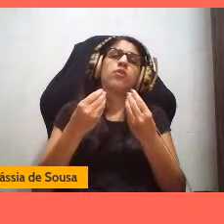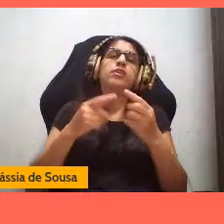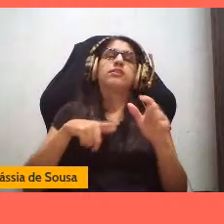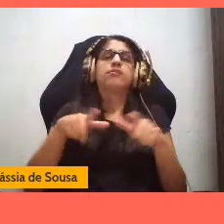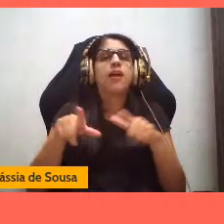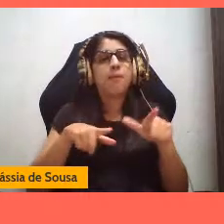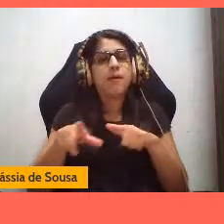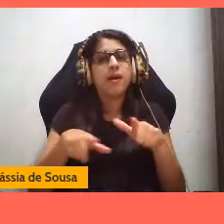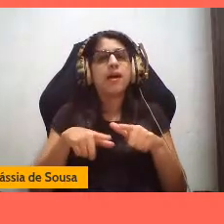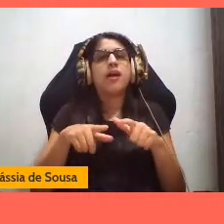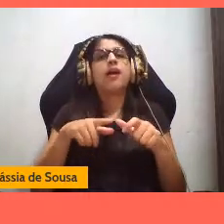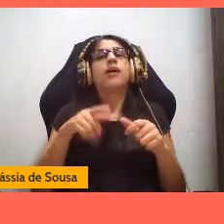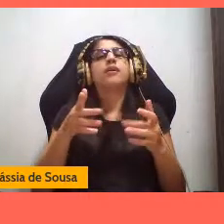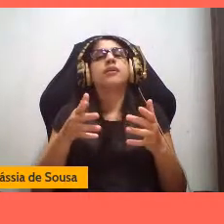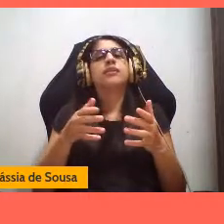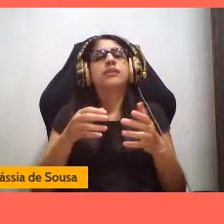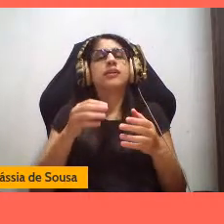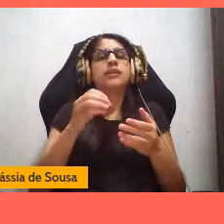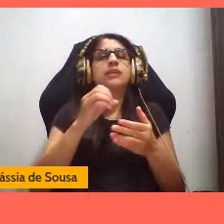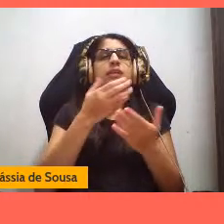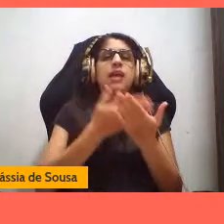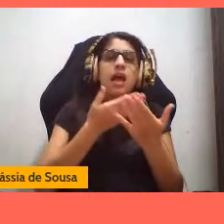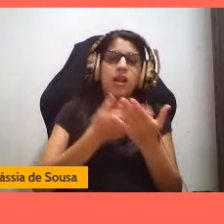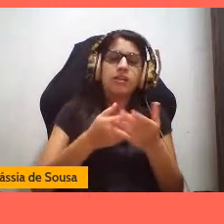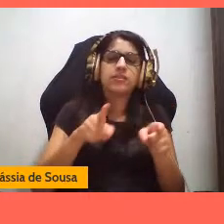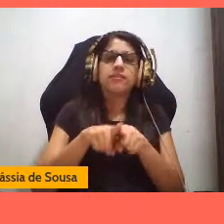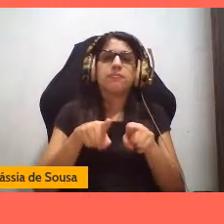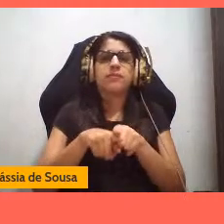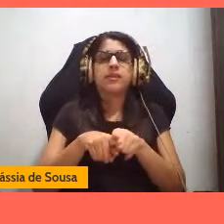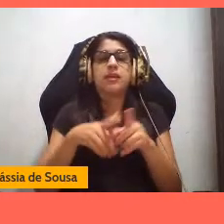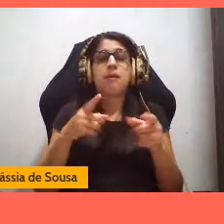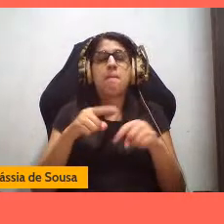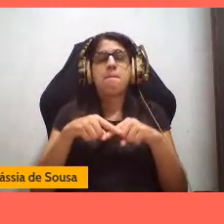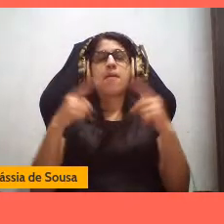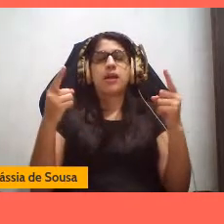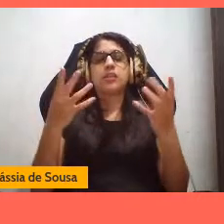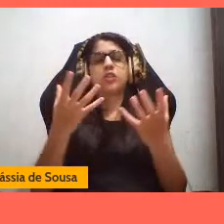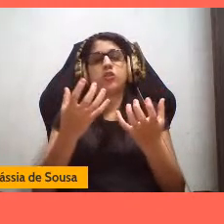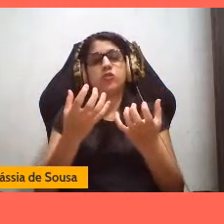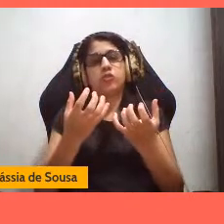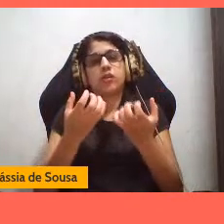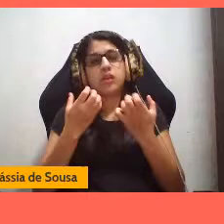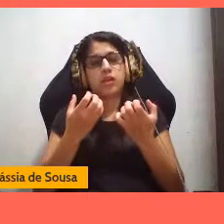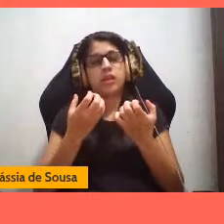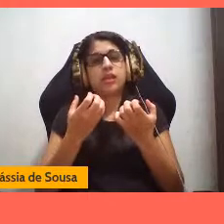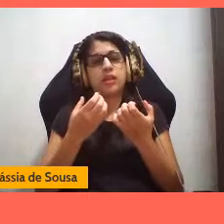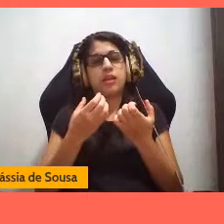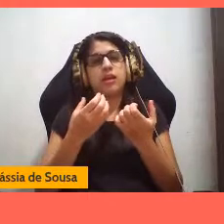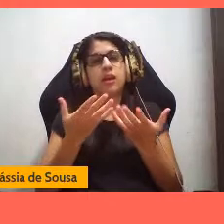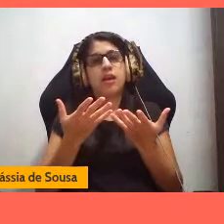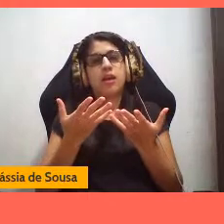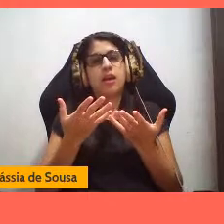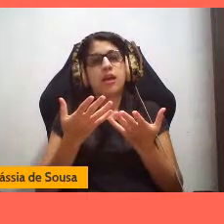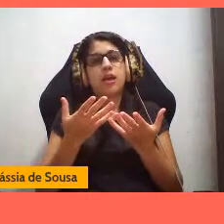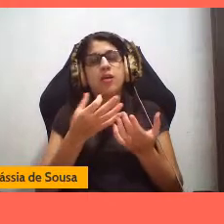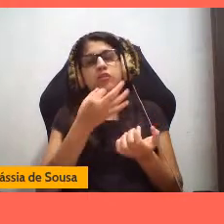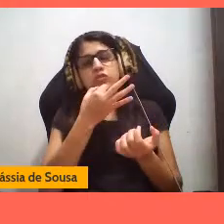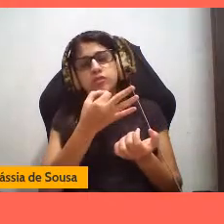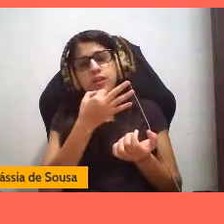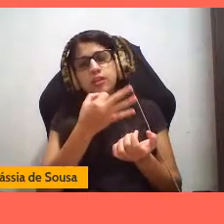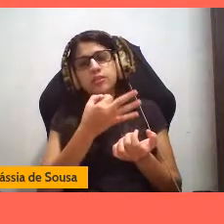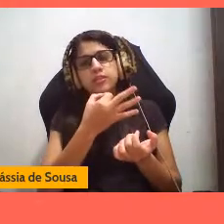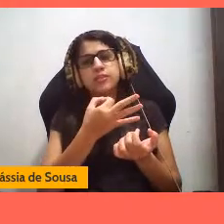ontem, e as aulas e tudo, mas eu queria fazer uma sugestão, né? Hoje à tarde eu até